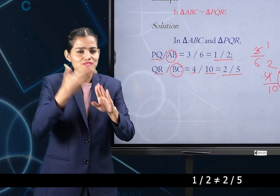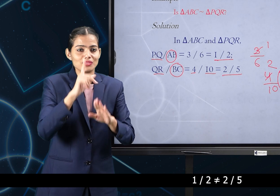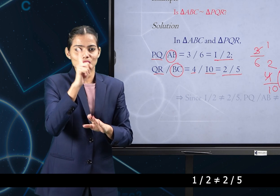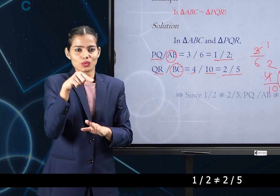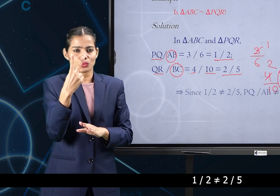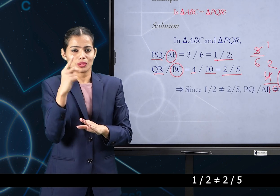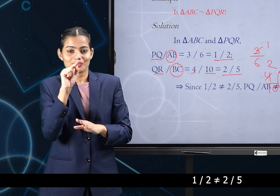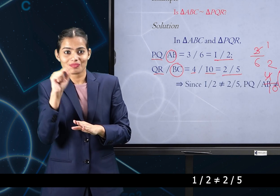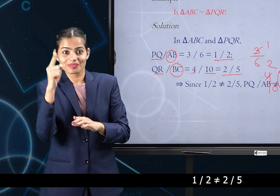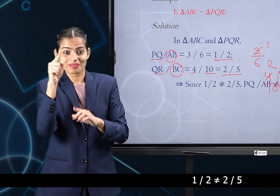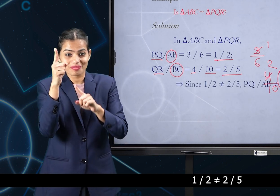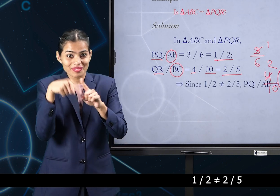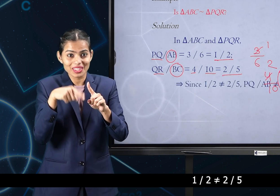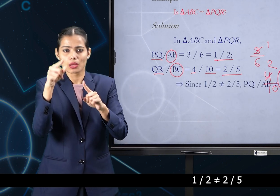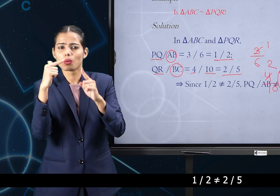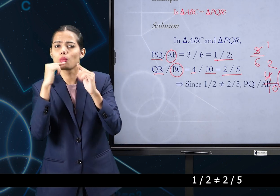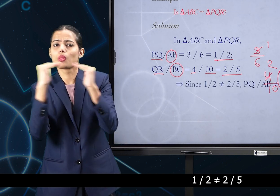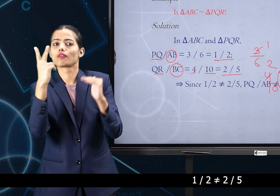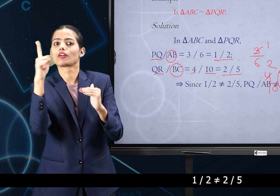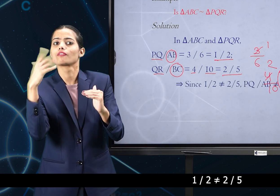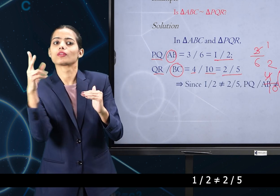वन बाय टू 2 by 5